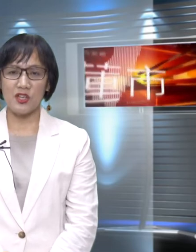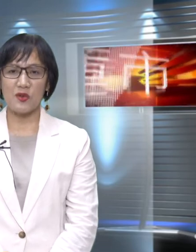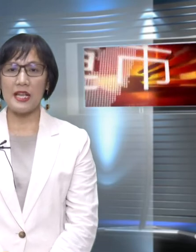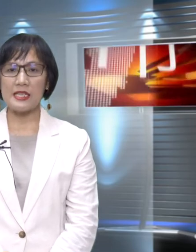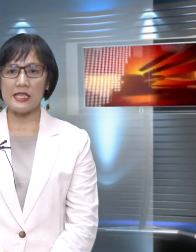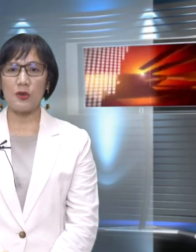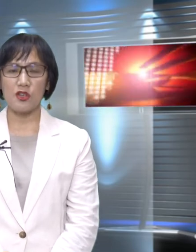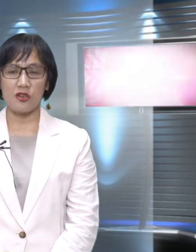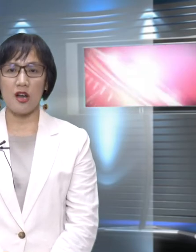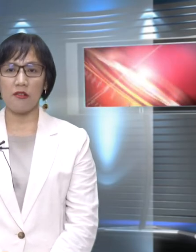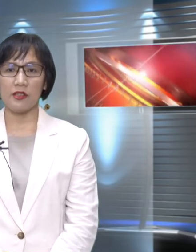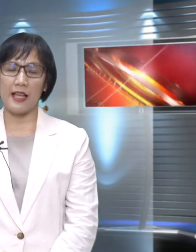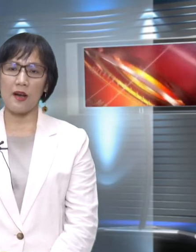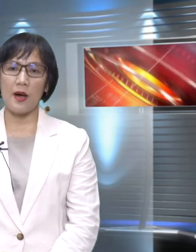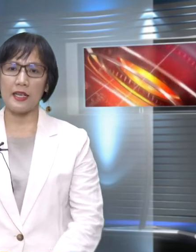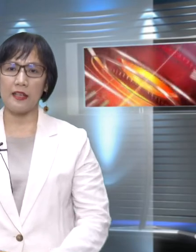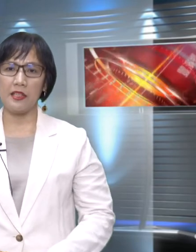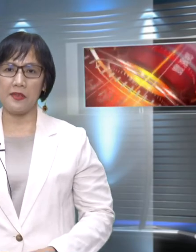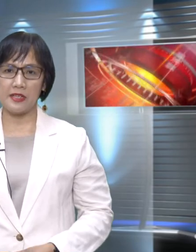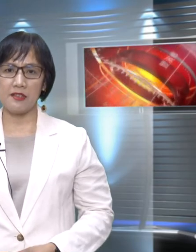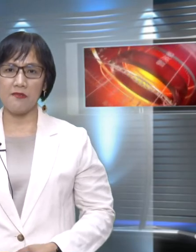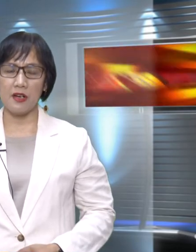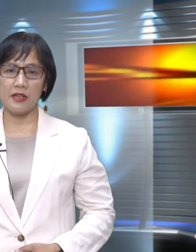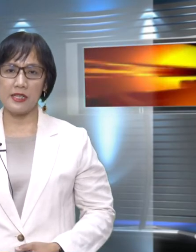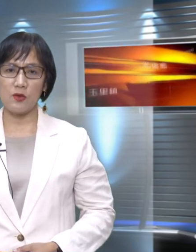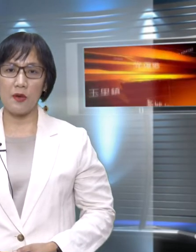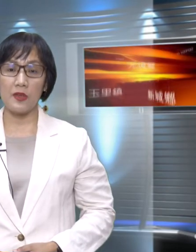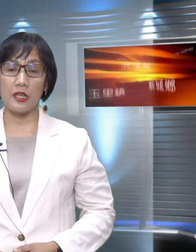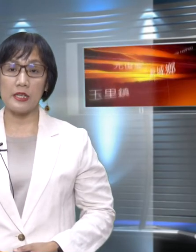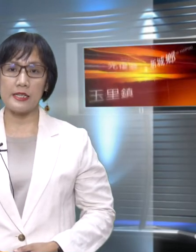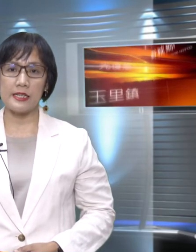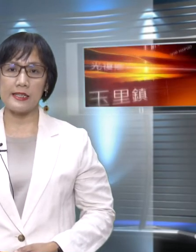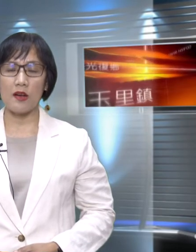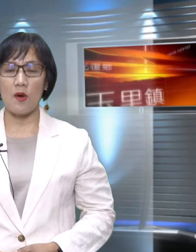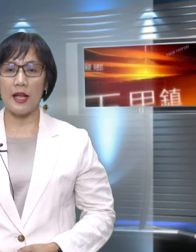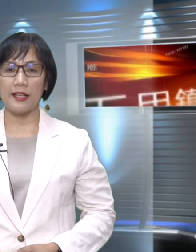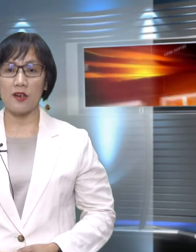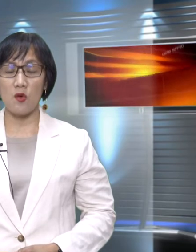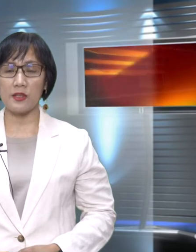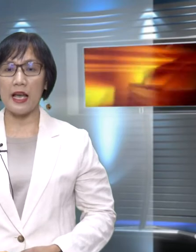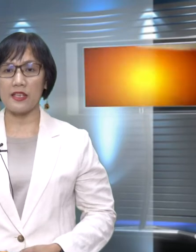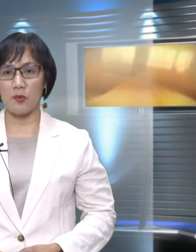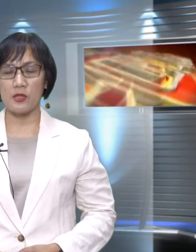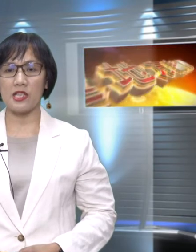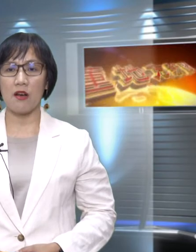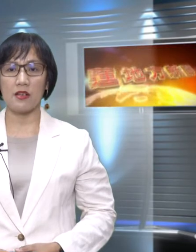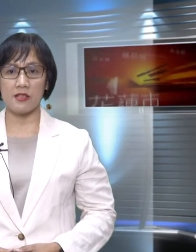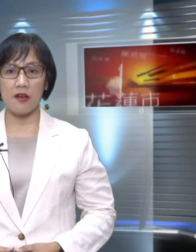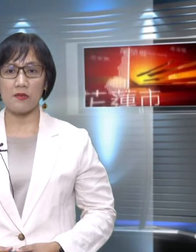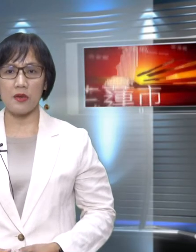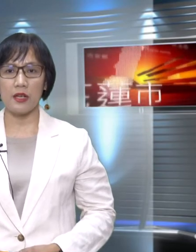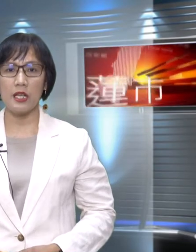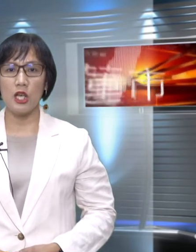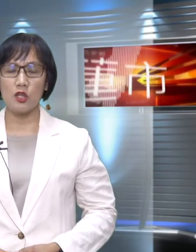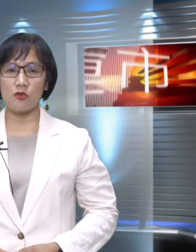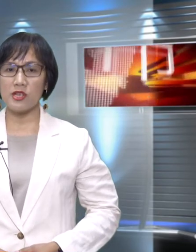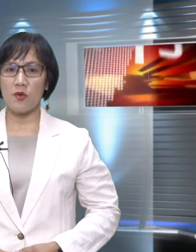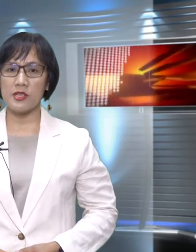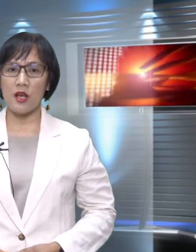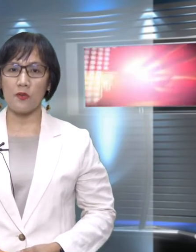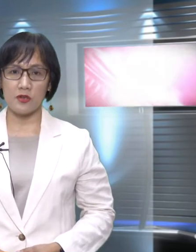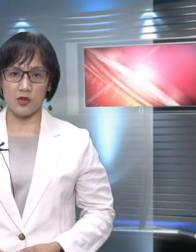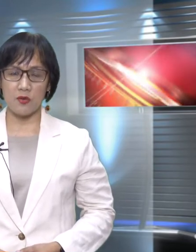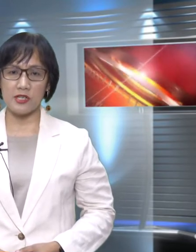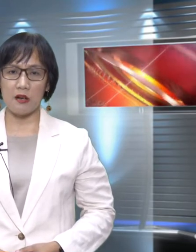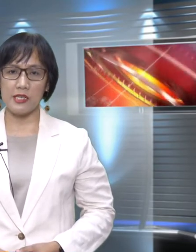大家好，欢迎收看4月12号的大花莲地方新闻。新冠肺炎疫情在花莲扩大，也波及到了校园。中正